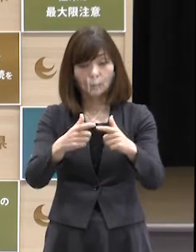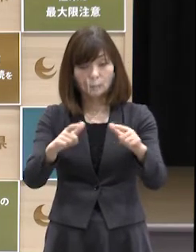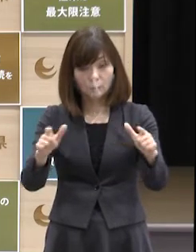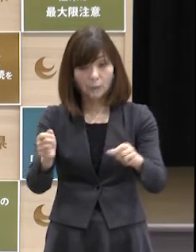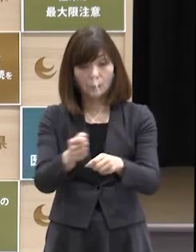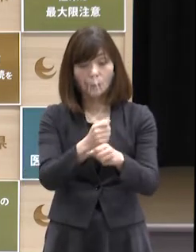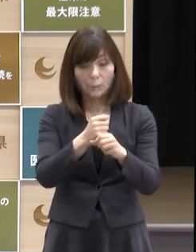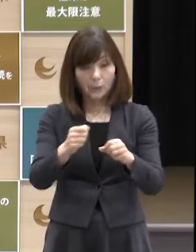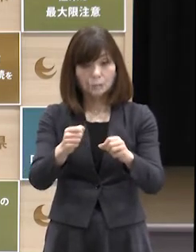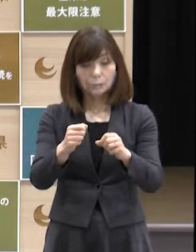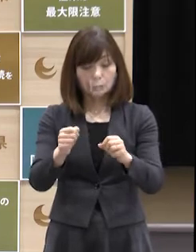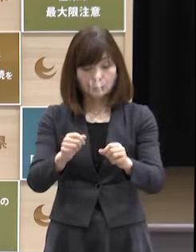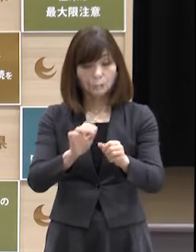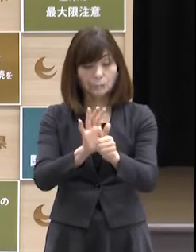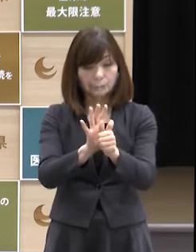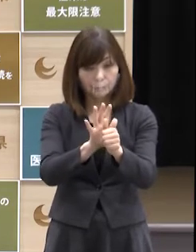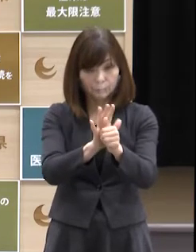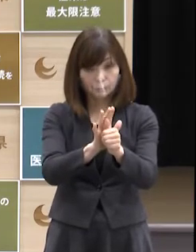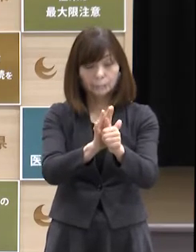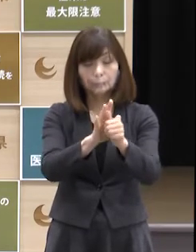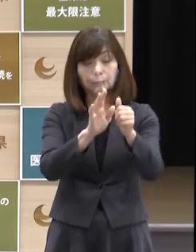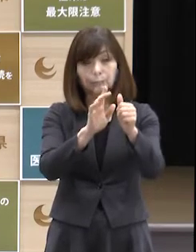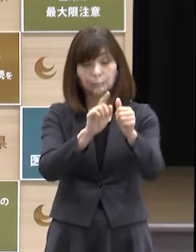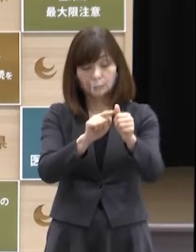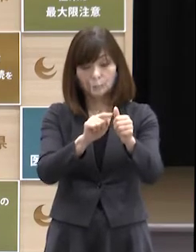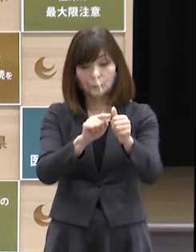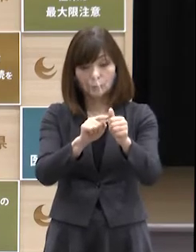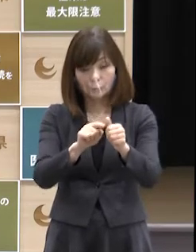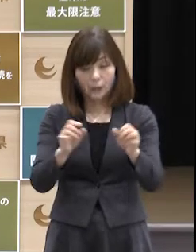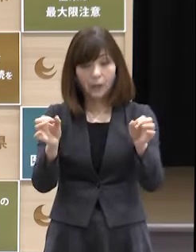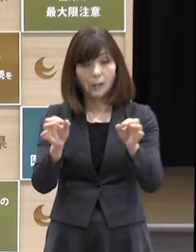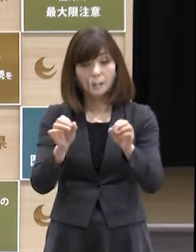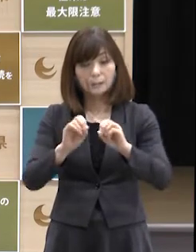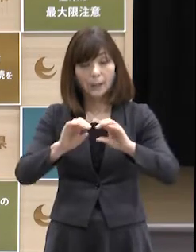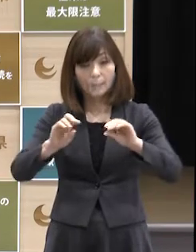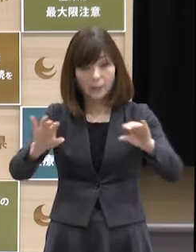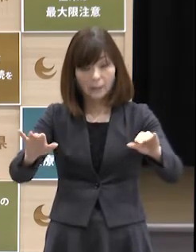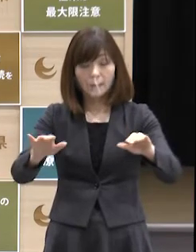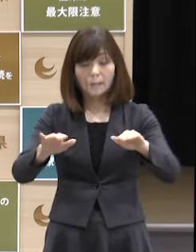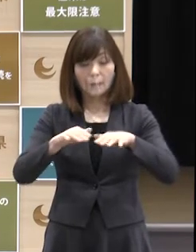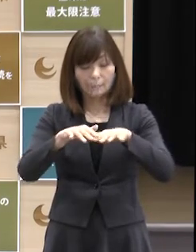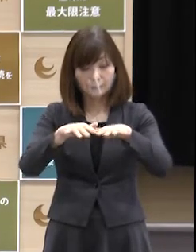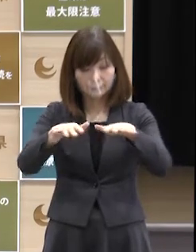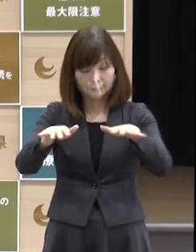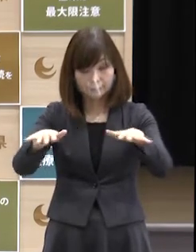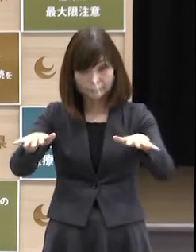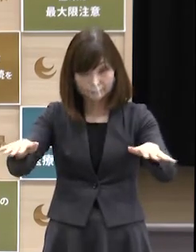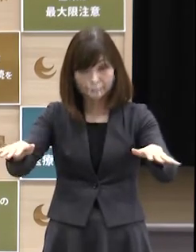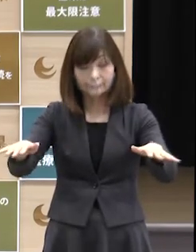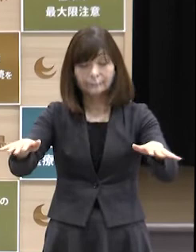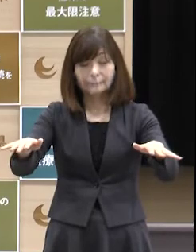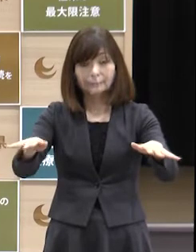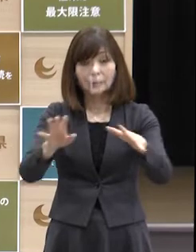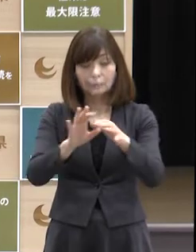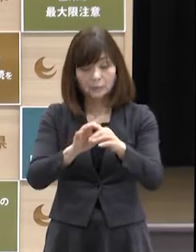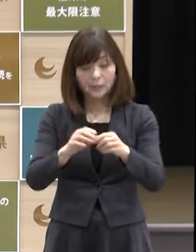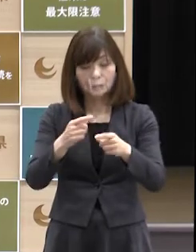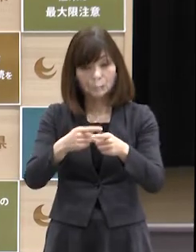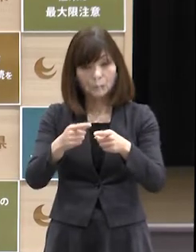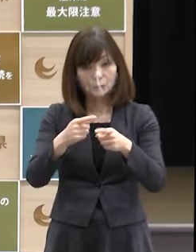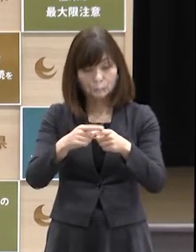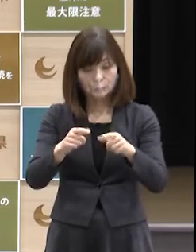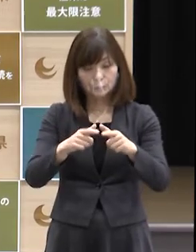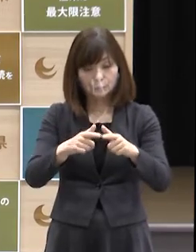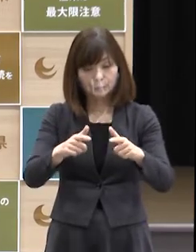プロジェクトの認知度がだんだんと高まってくる中で、少しずつ広がっている